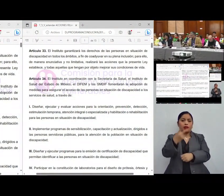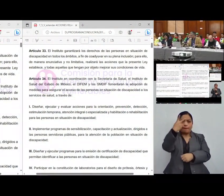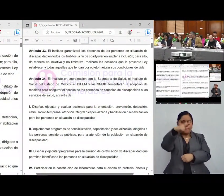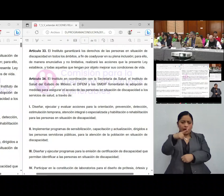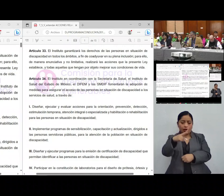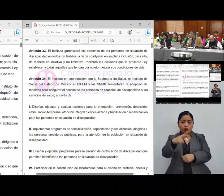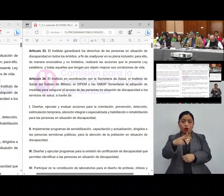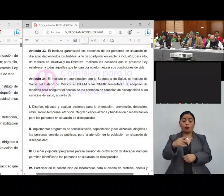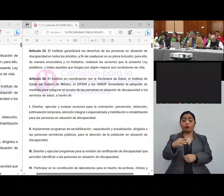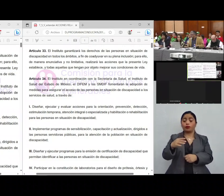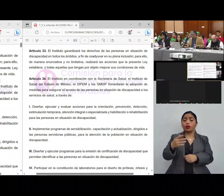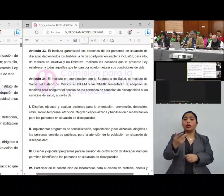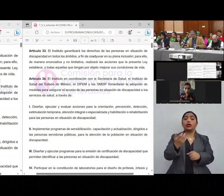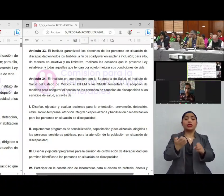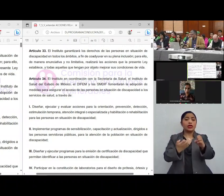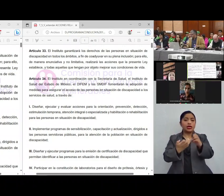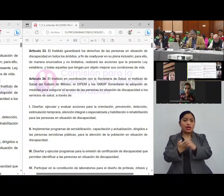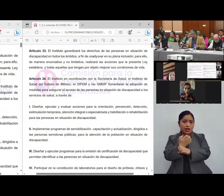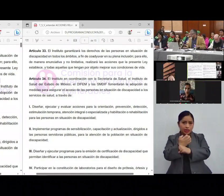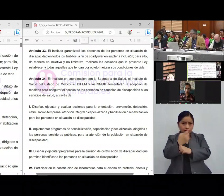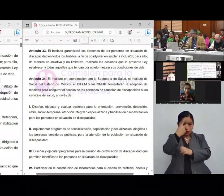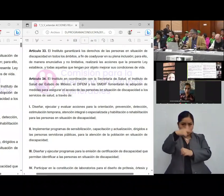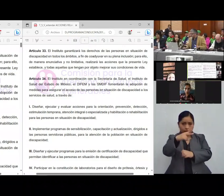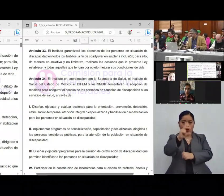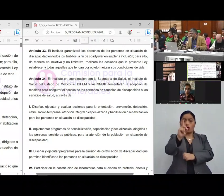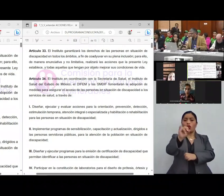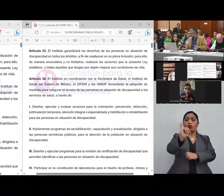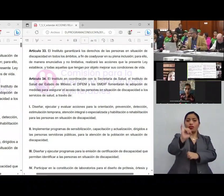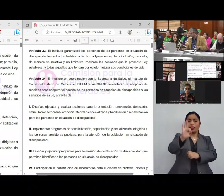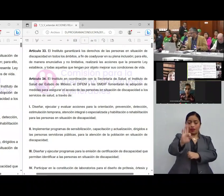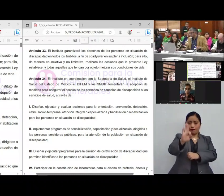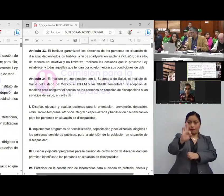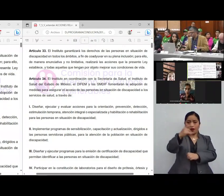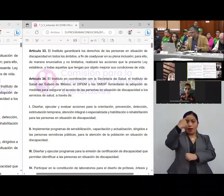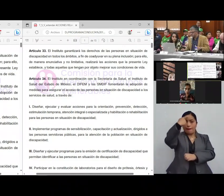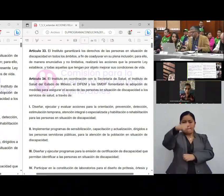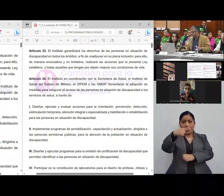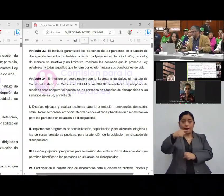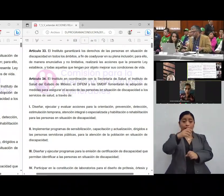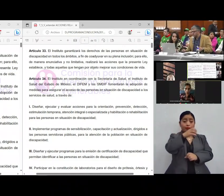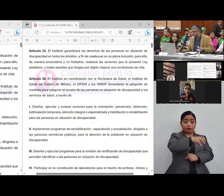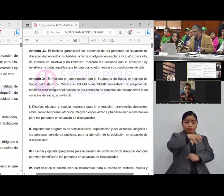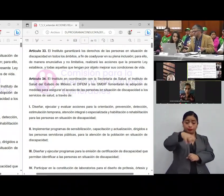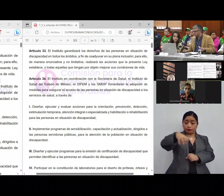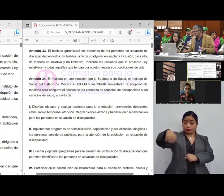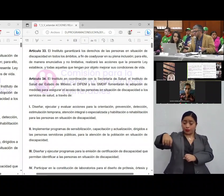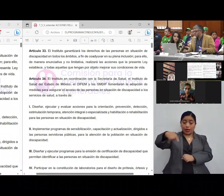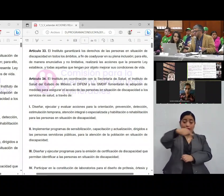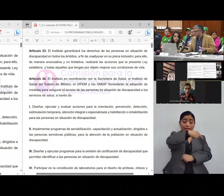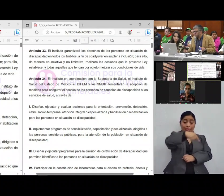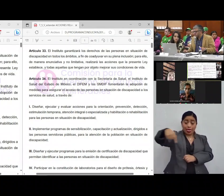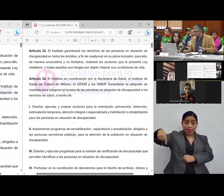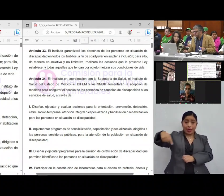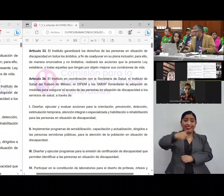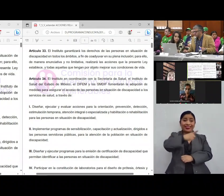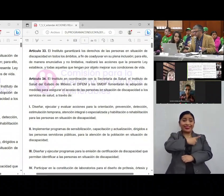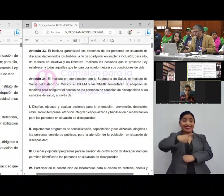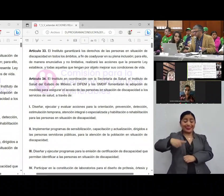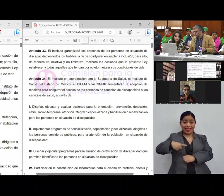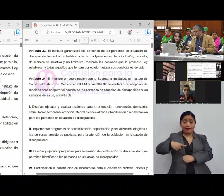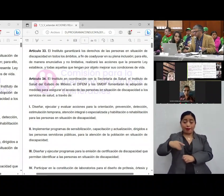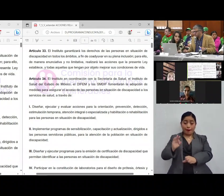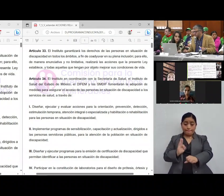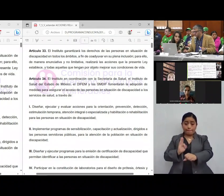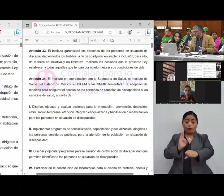sistemas municipales DIF, fomentarán la adopción de medidas para asegurar el acceso de las personas con discapacidad a